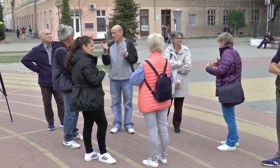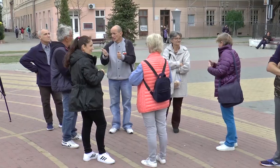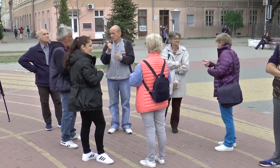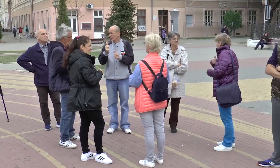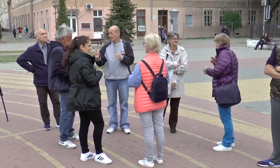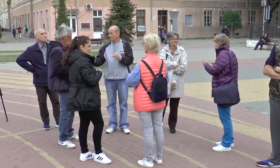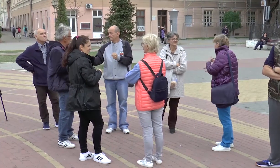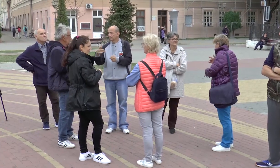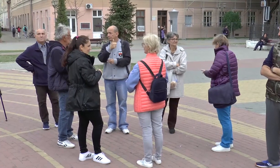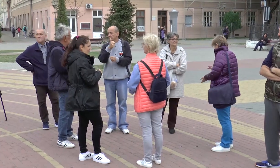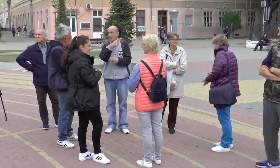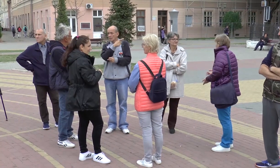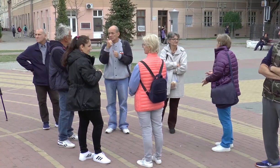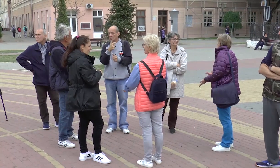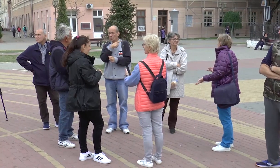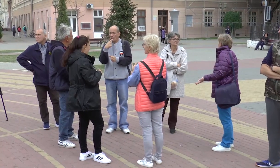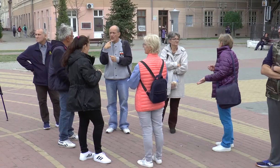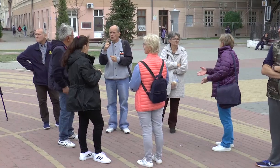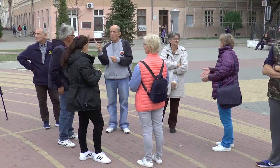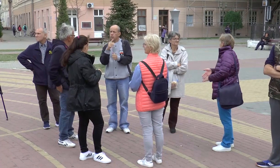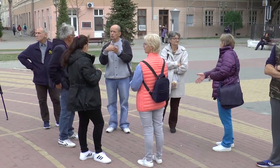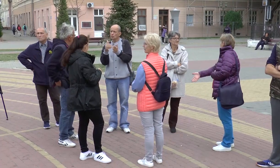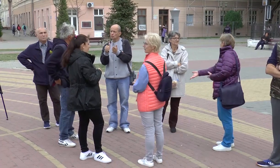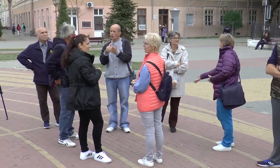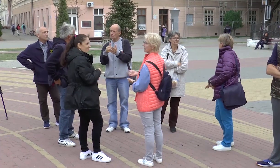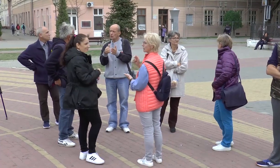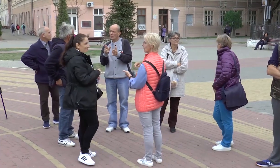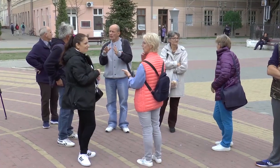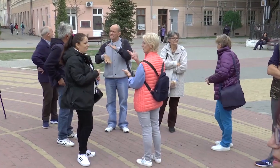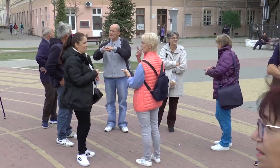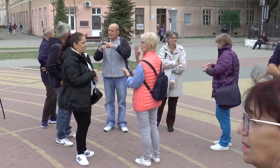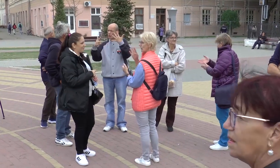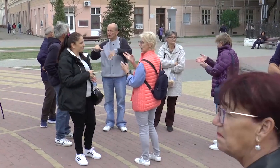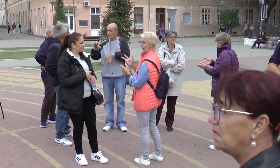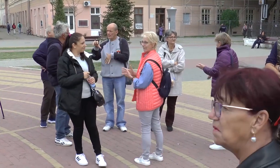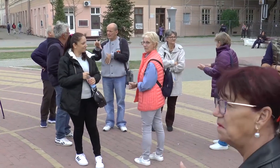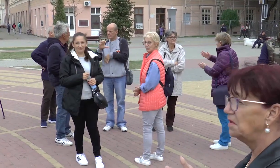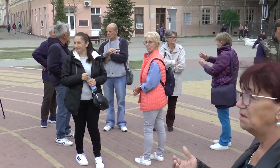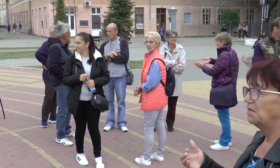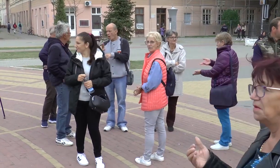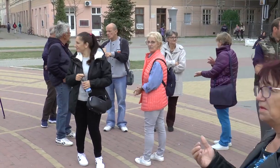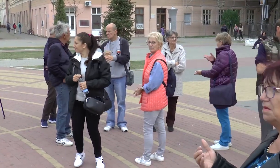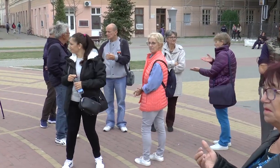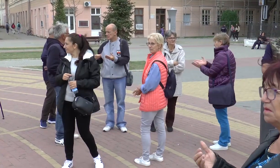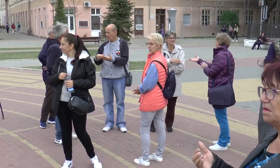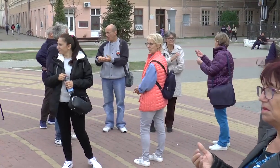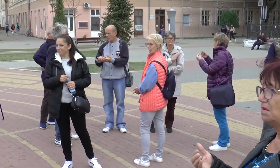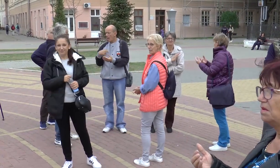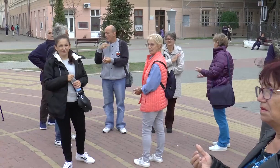A jelentésadónak meg kell adnia a vezeték és keresztnevét, lakcímét, a történés helyszínét és az esemény